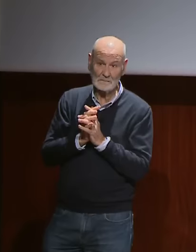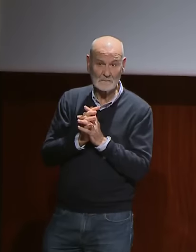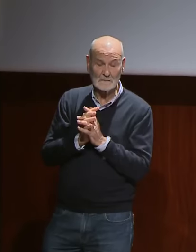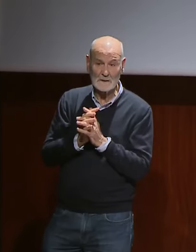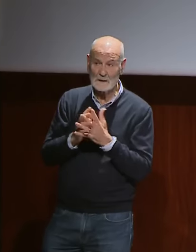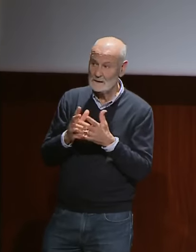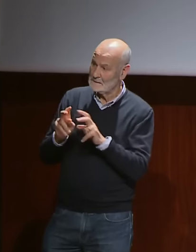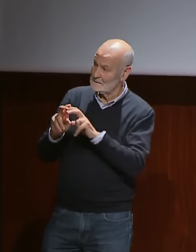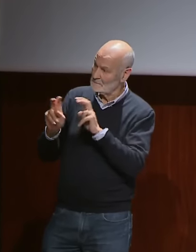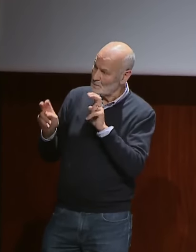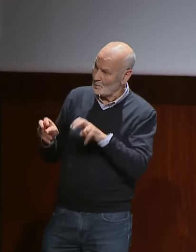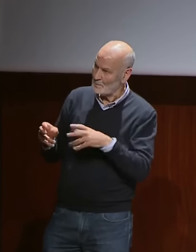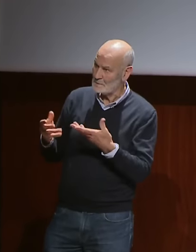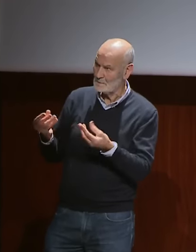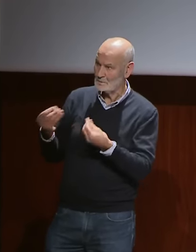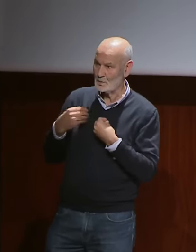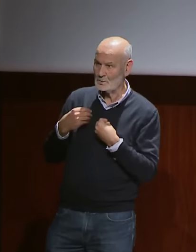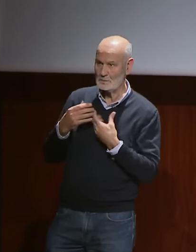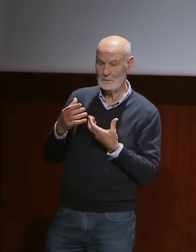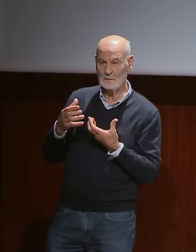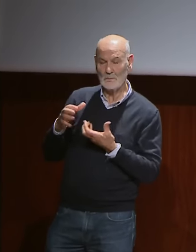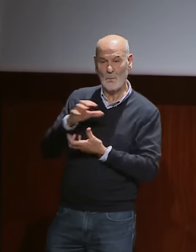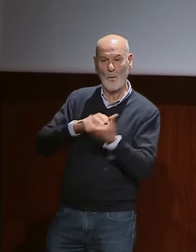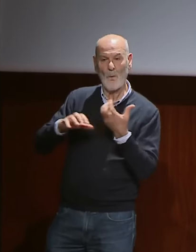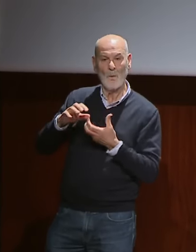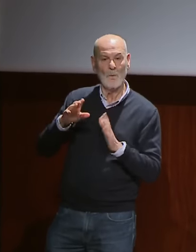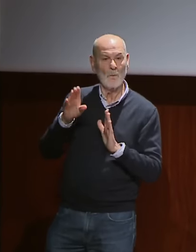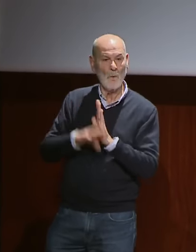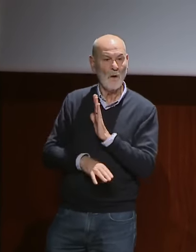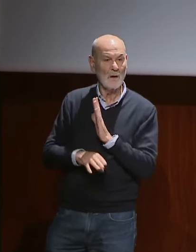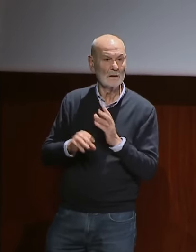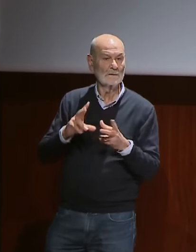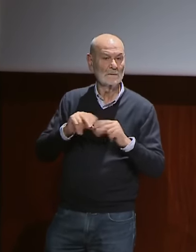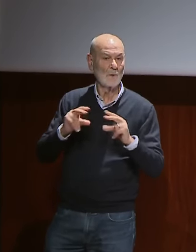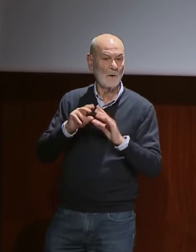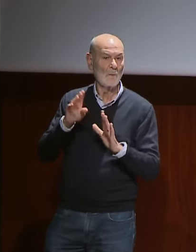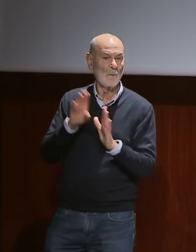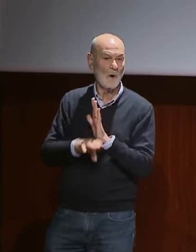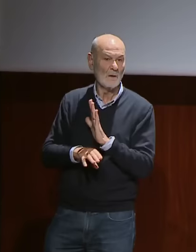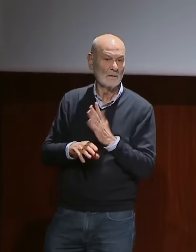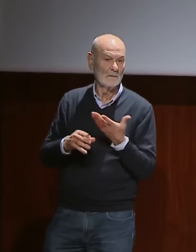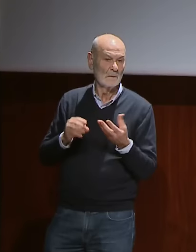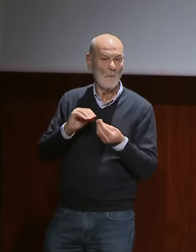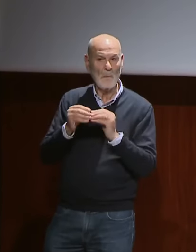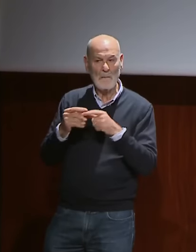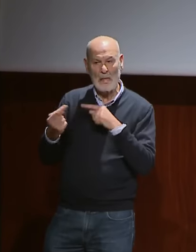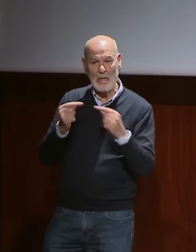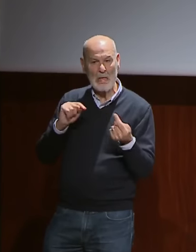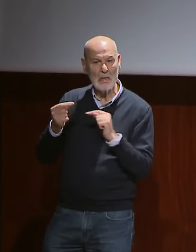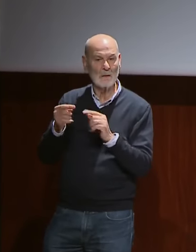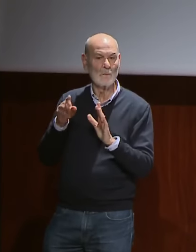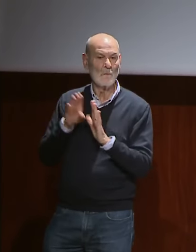être négociable. Mais pour moi, il était hors de question de faire ça avec quelqu'un qui n'avait pas de diplôme. Pour moi, c'est